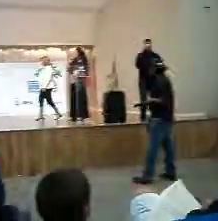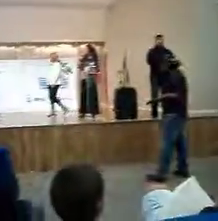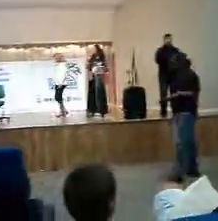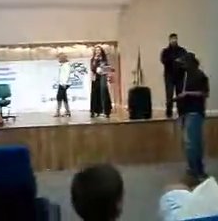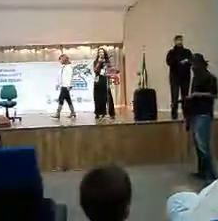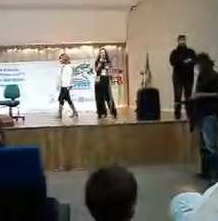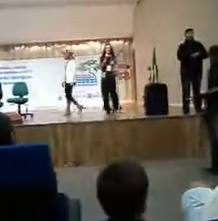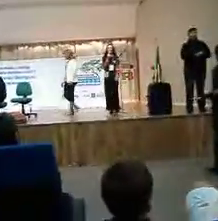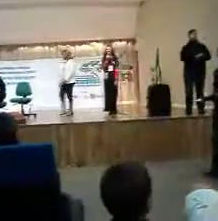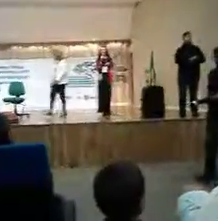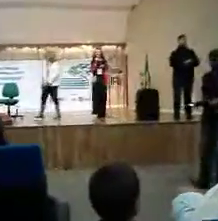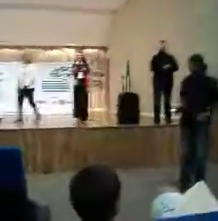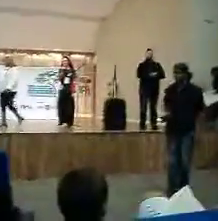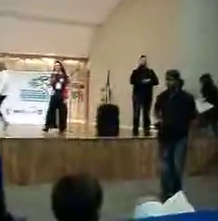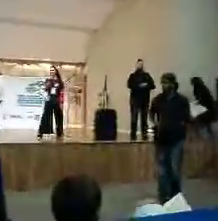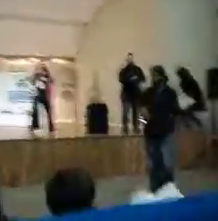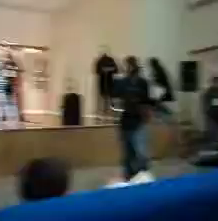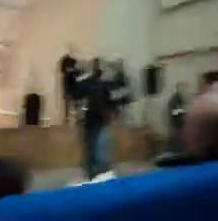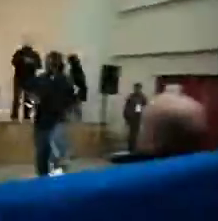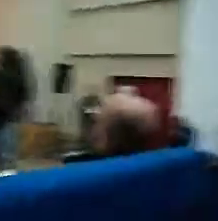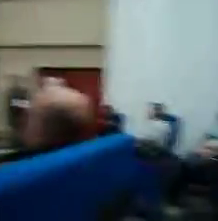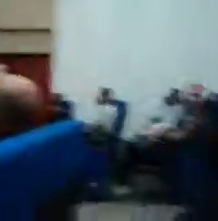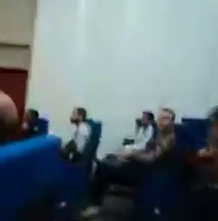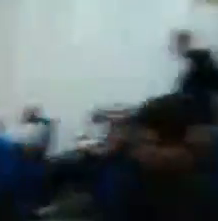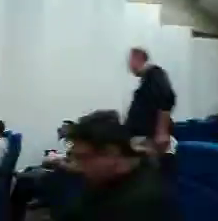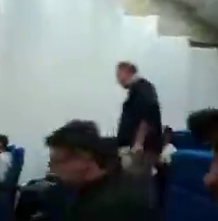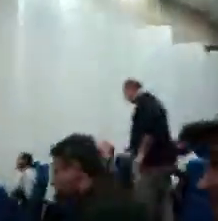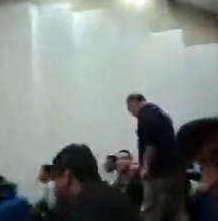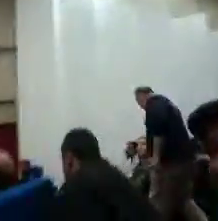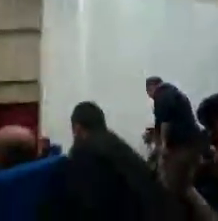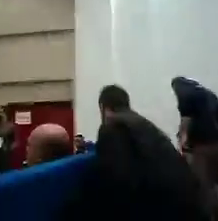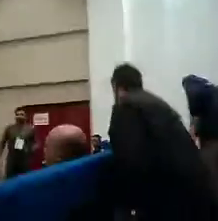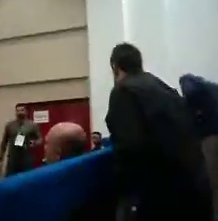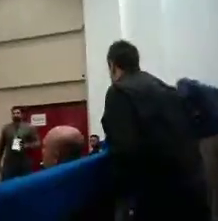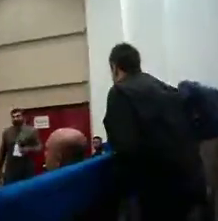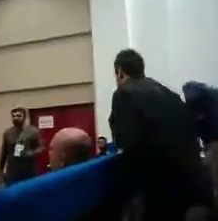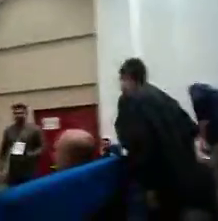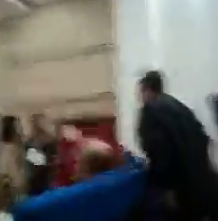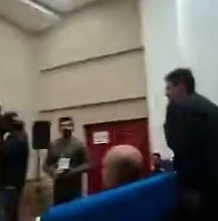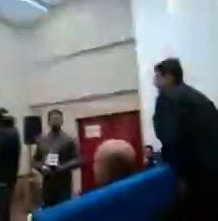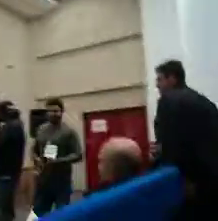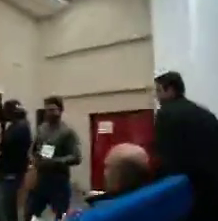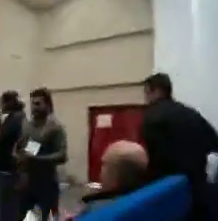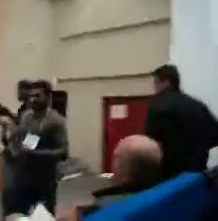E como anfitrião, nosso secretário do Meio Ambiente, André Lima.